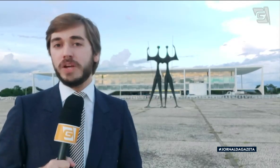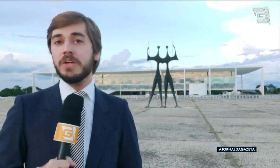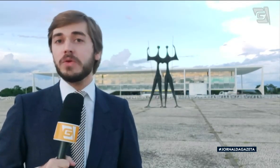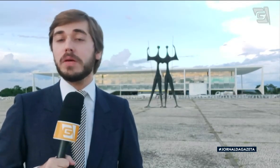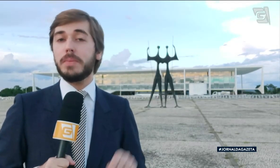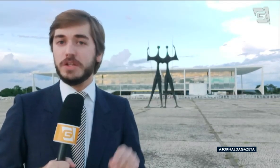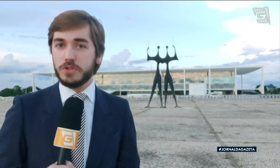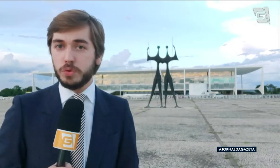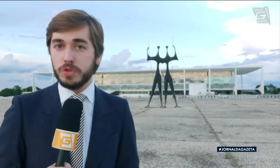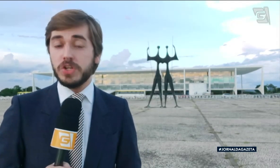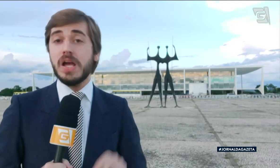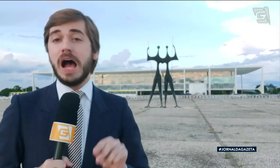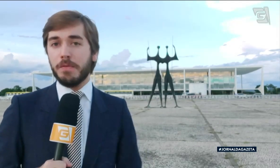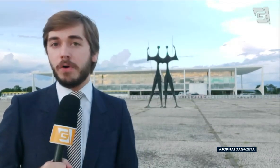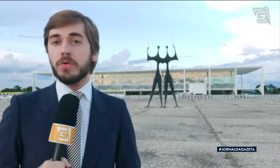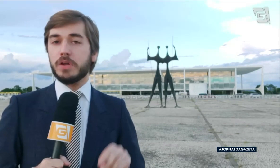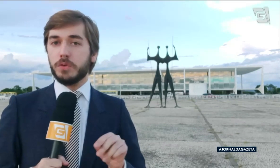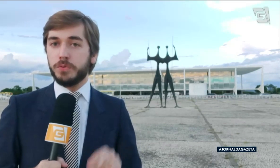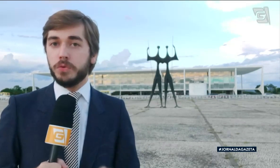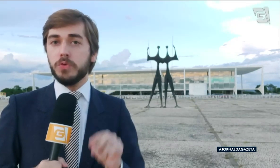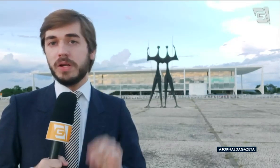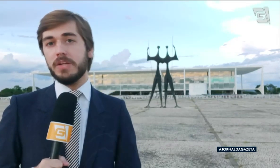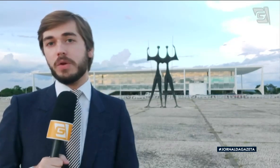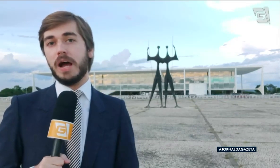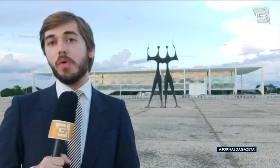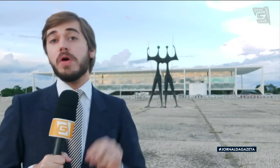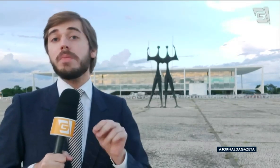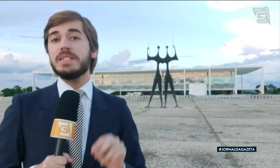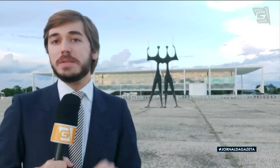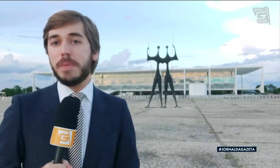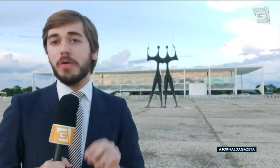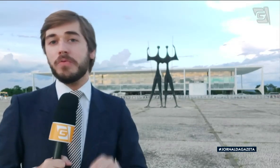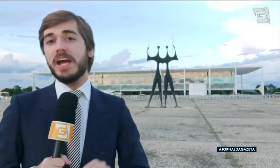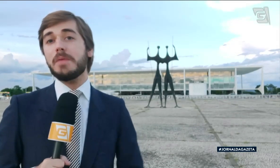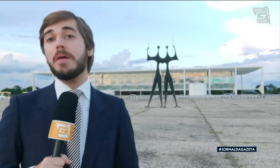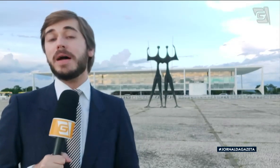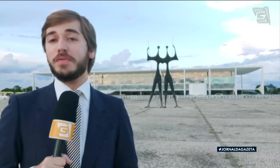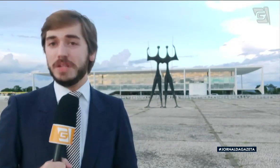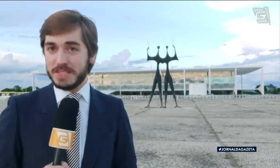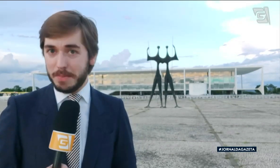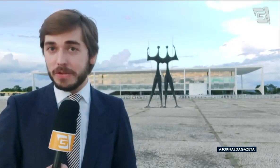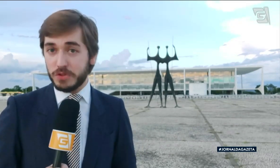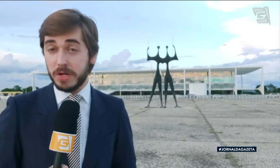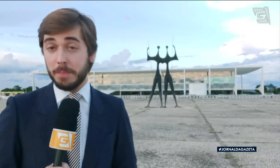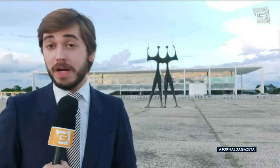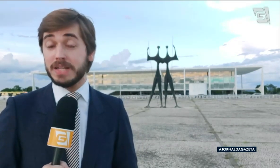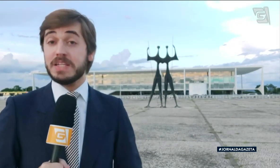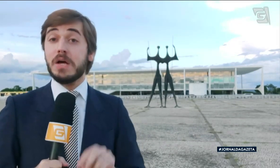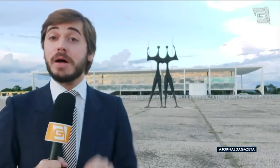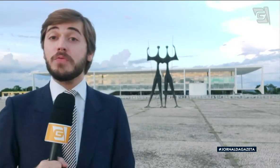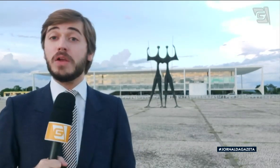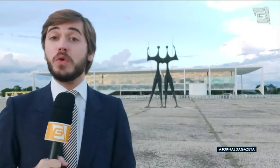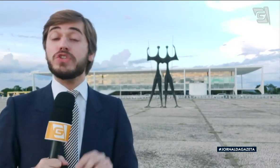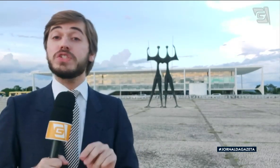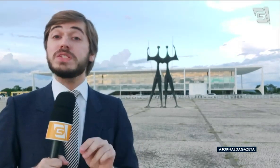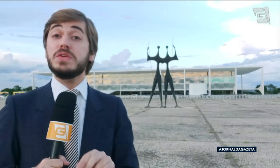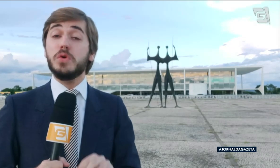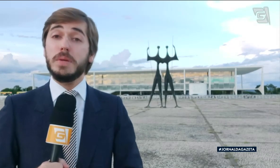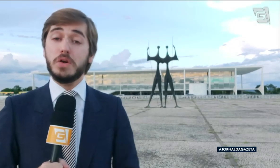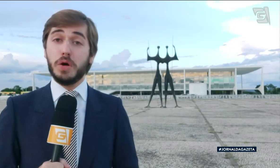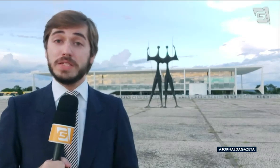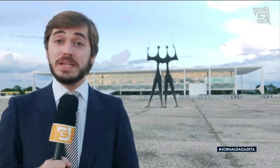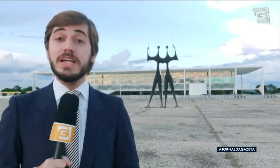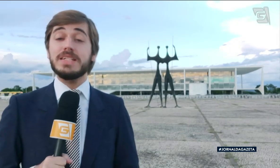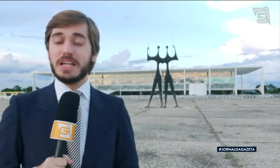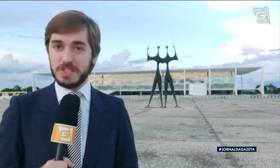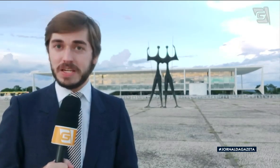esta questão o governo também discute a volta do fundo eleitoral principal verba para financiamento de campanhas para o